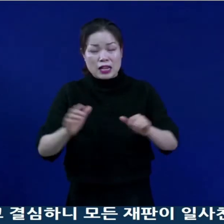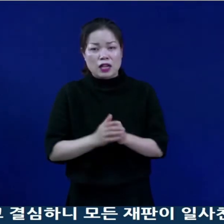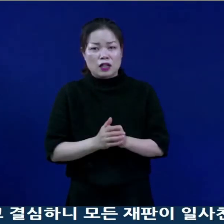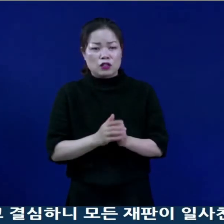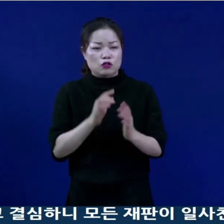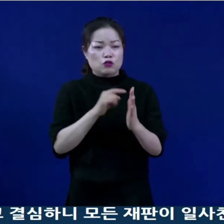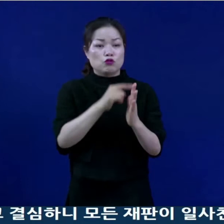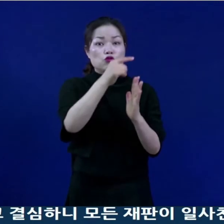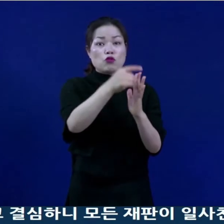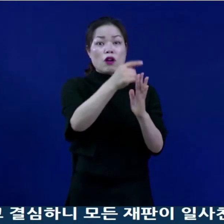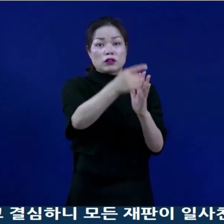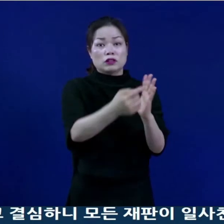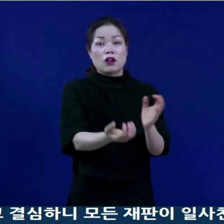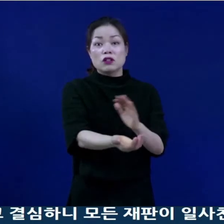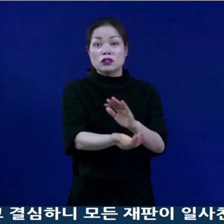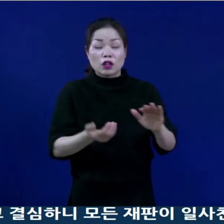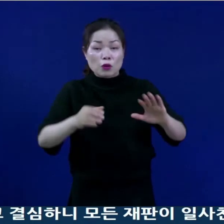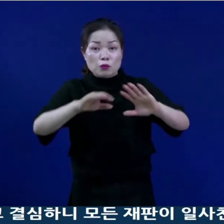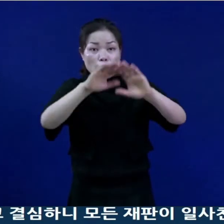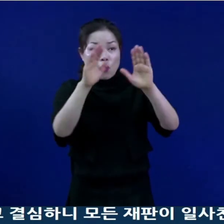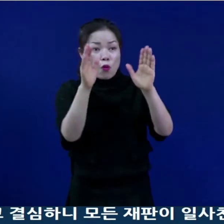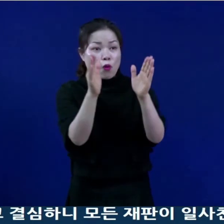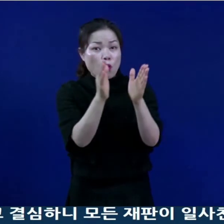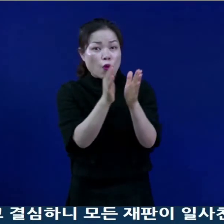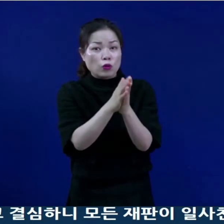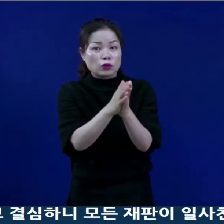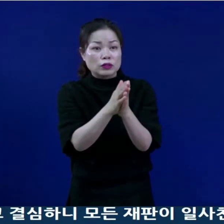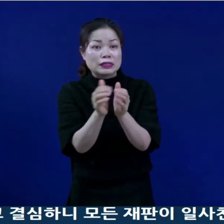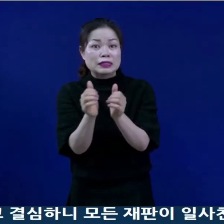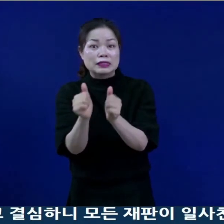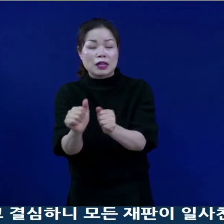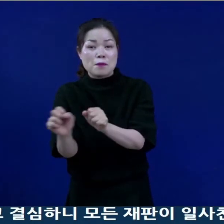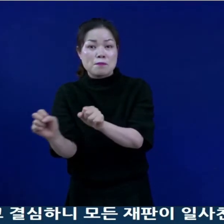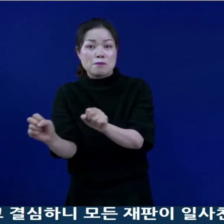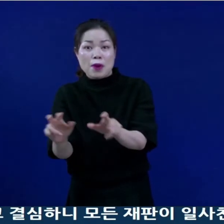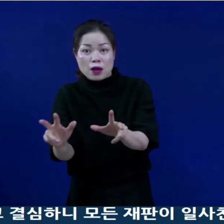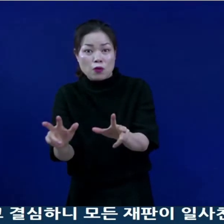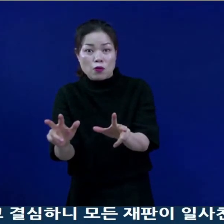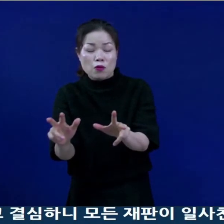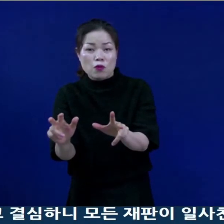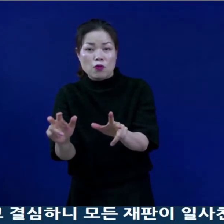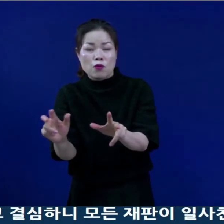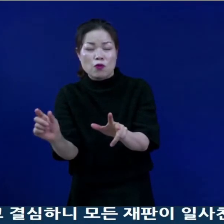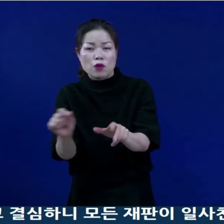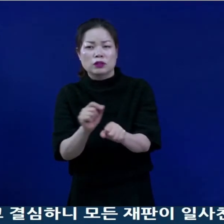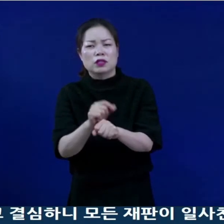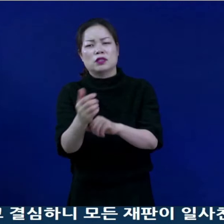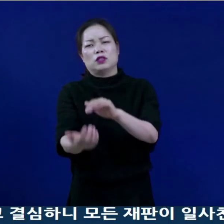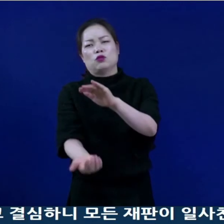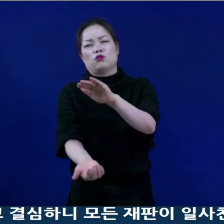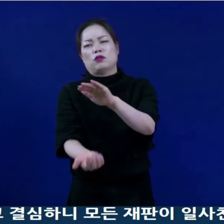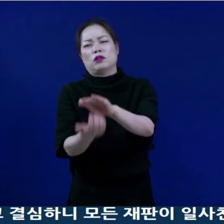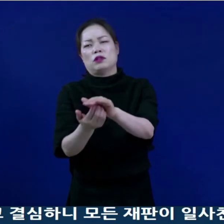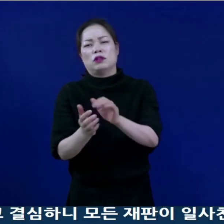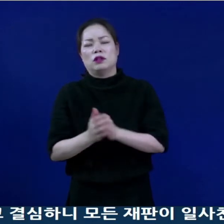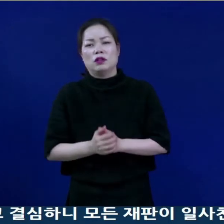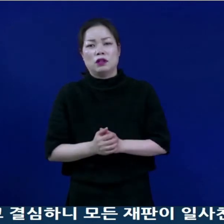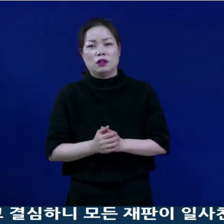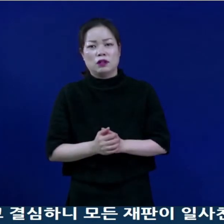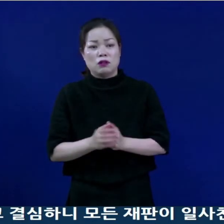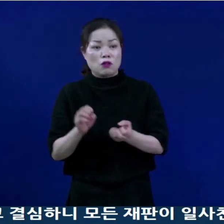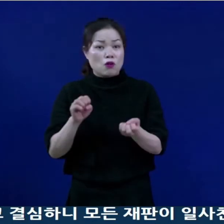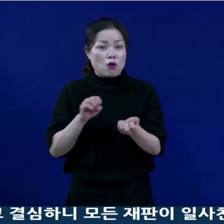6월절 전에 모든 재판이 신속하게 진행되고 이루어져서